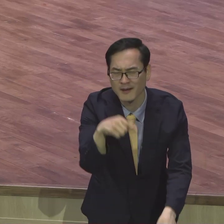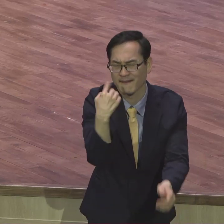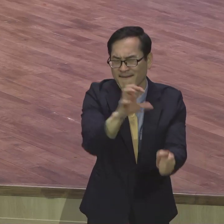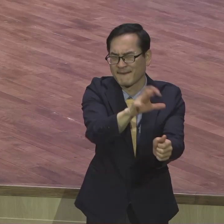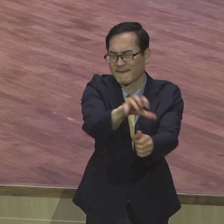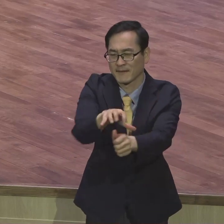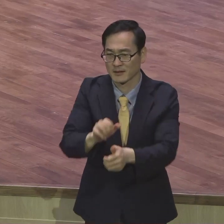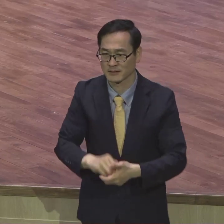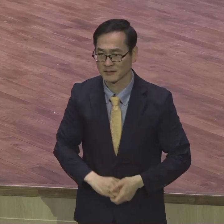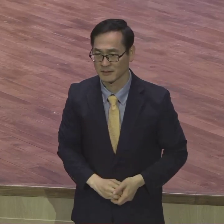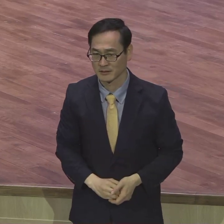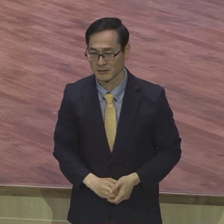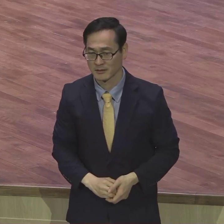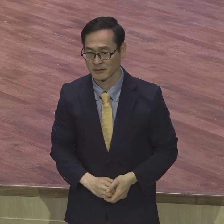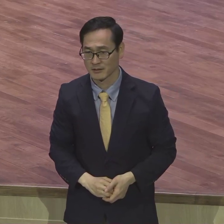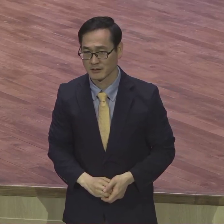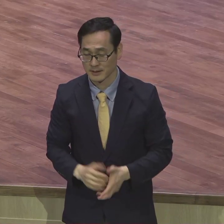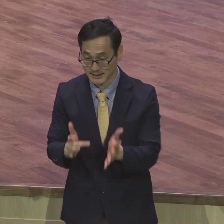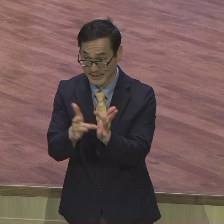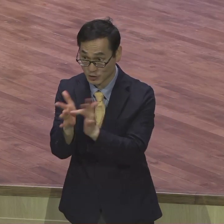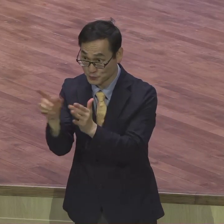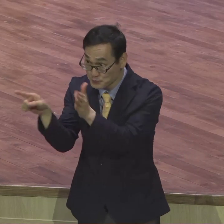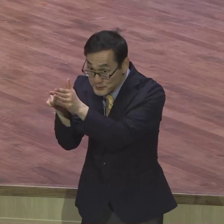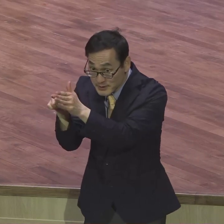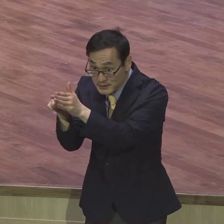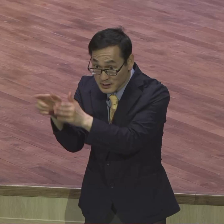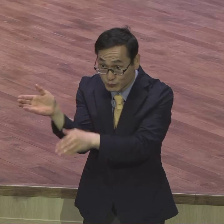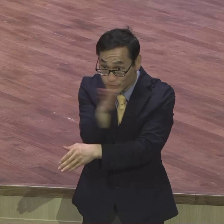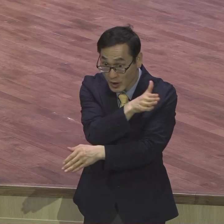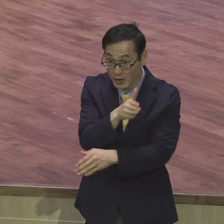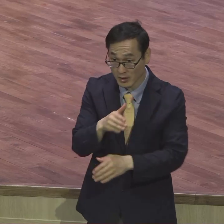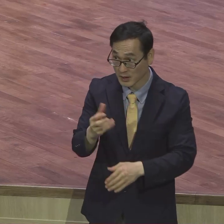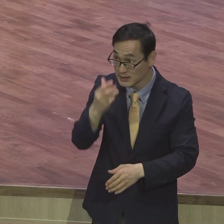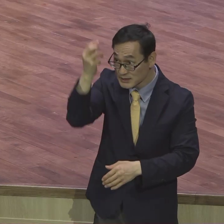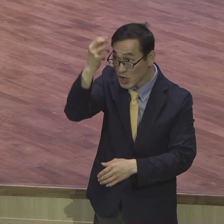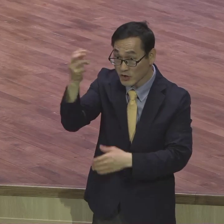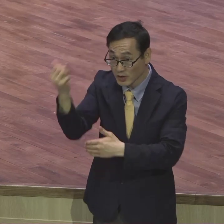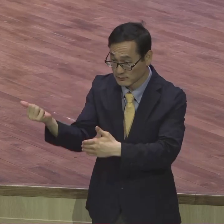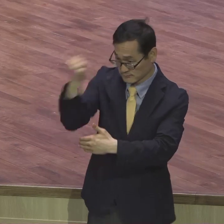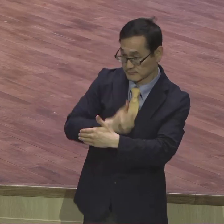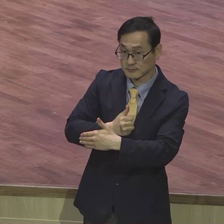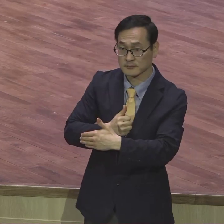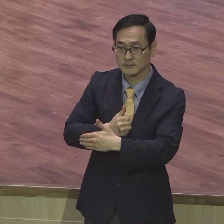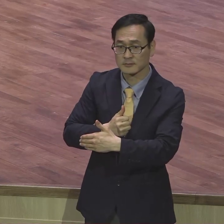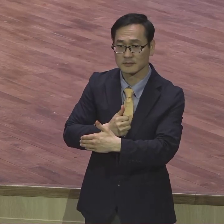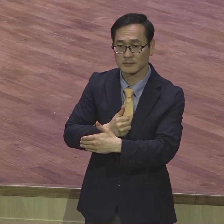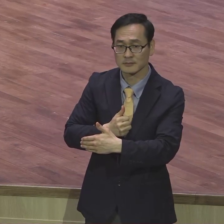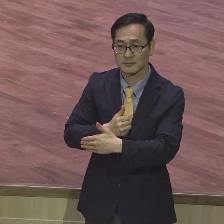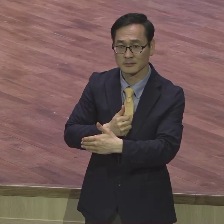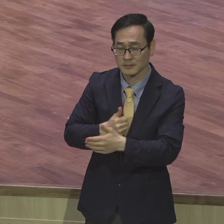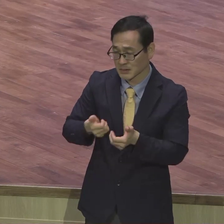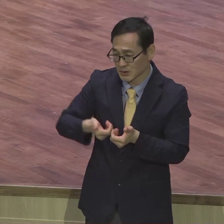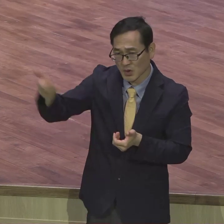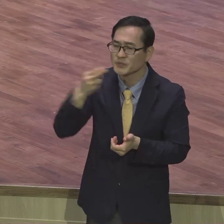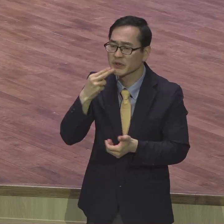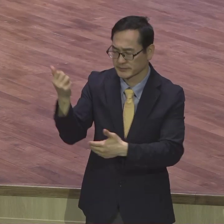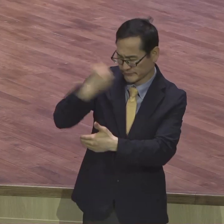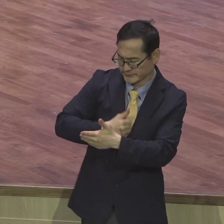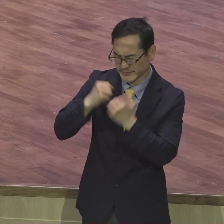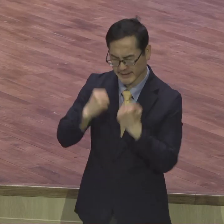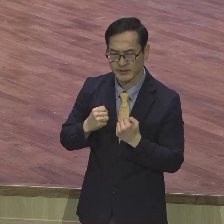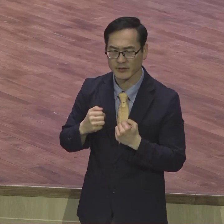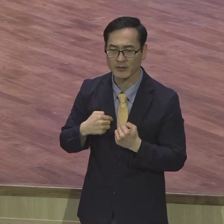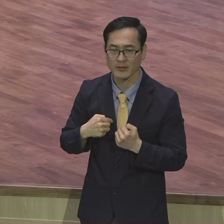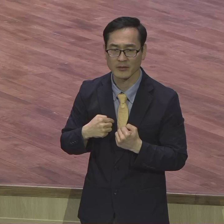예수 믿는 순간에 여러분은 성령과 떼려야 뗄 수 없는 그런 관계가 된 줄 믿으시기